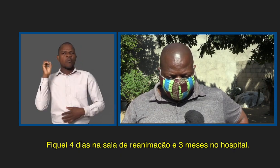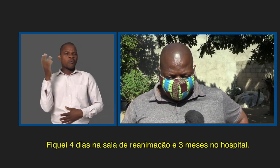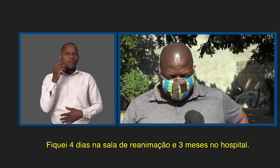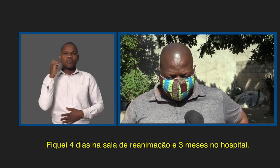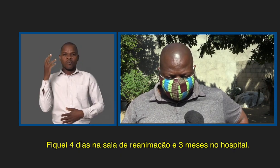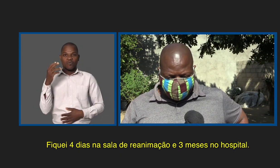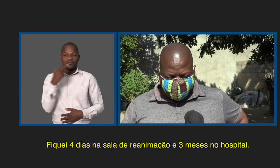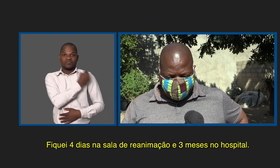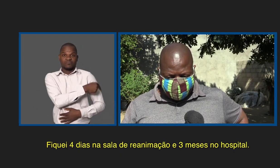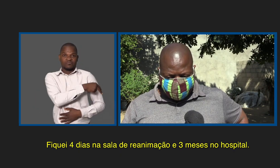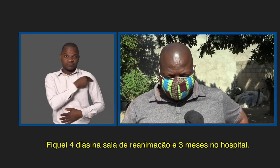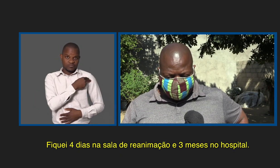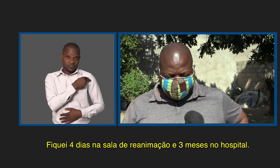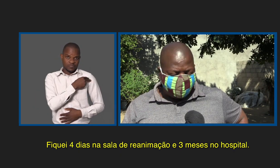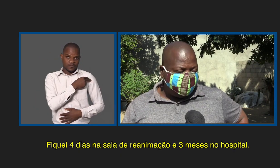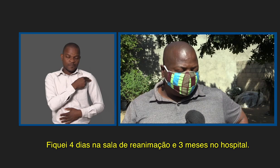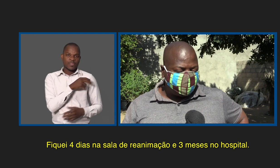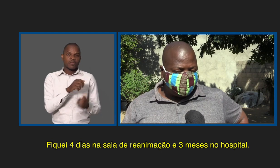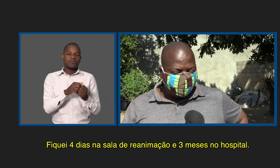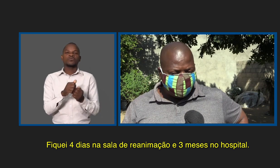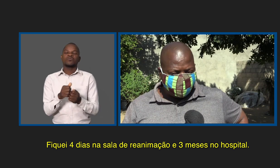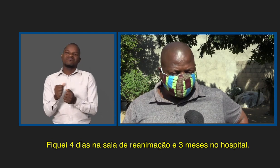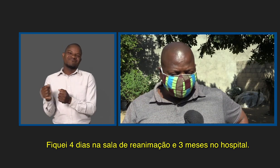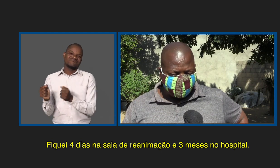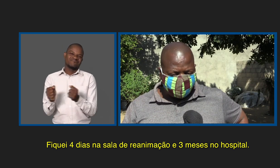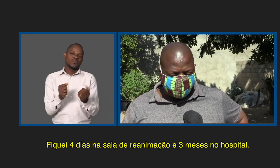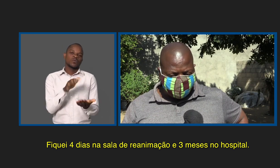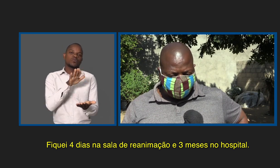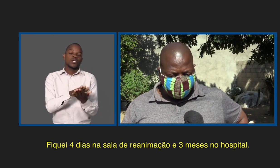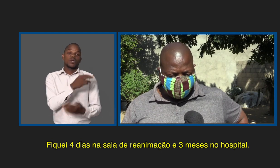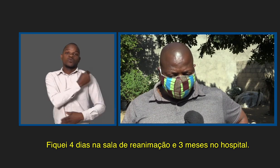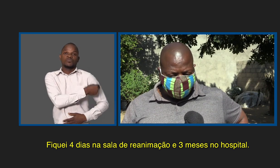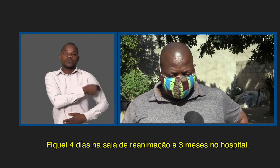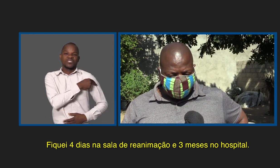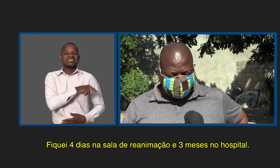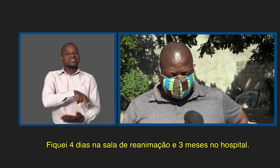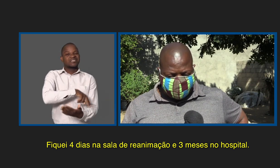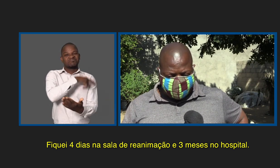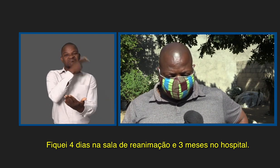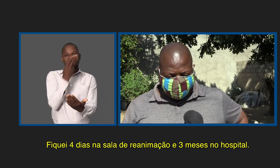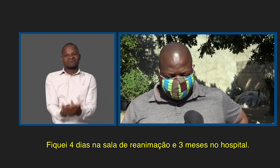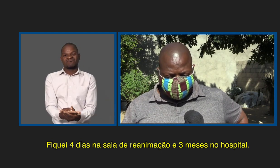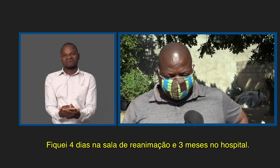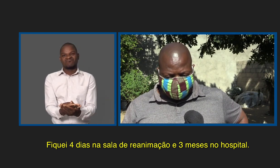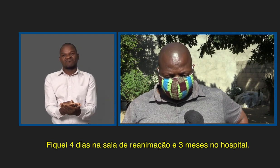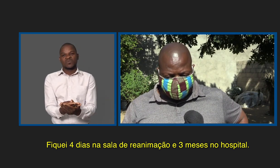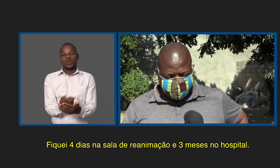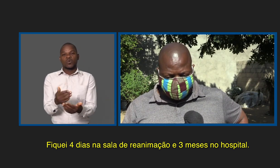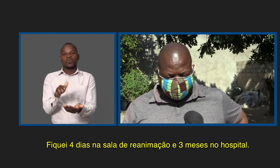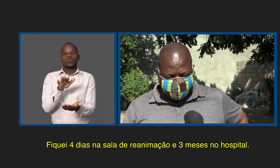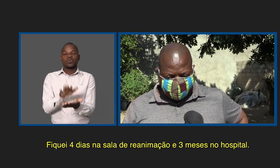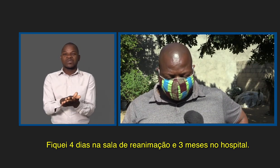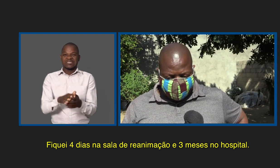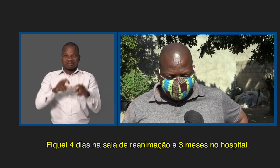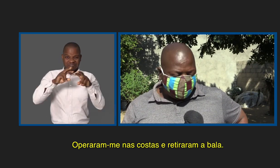fiquei 4 dias só de armação. Então, no hospital fiquei 3 meses.